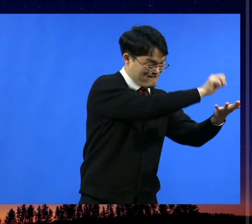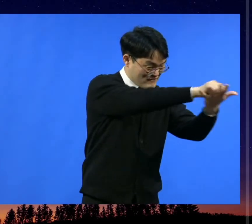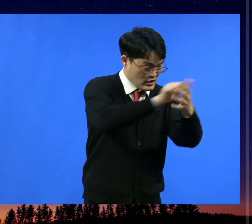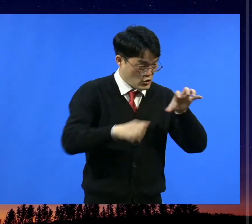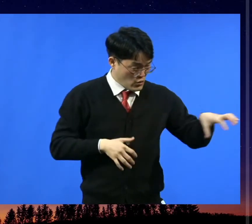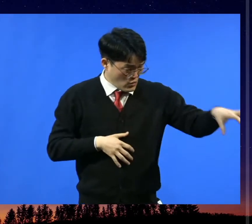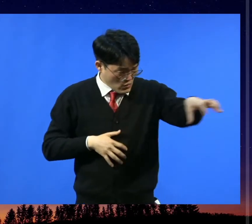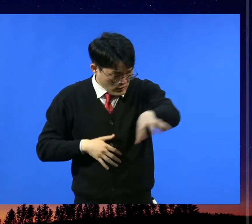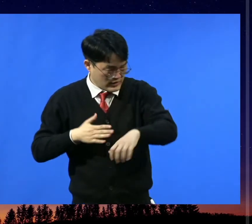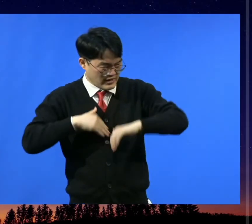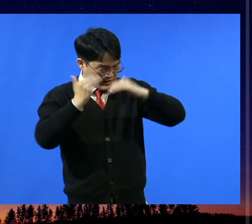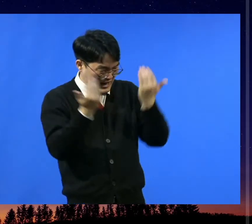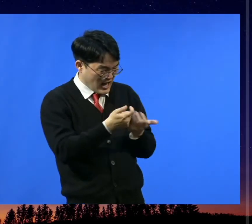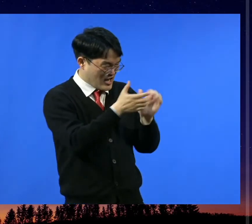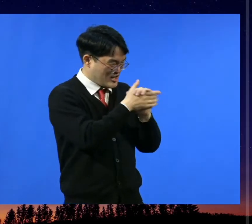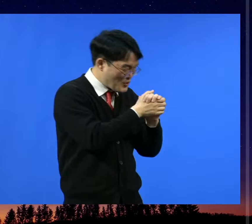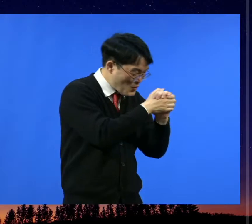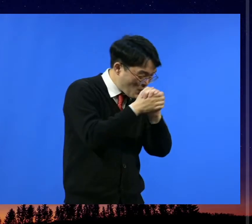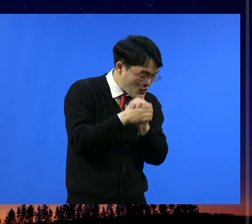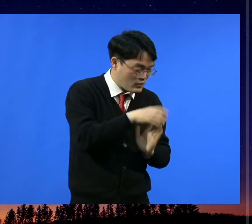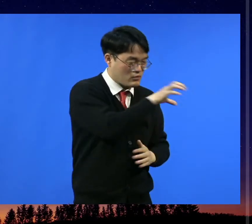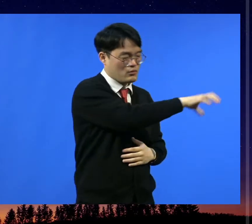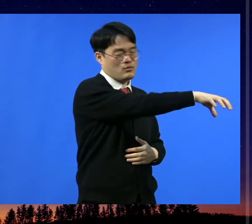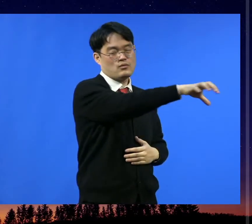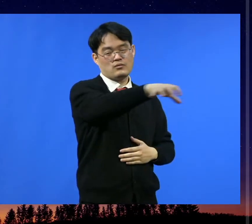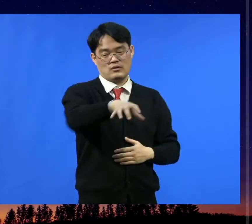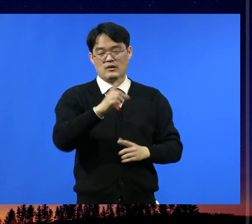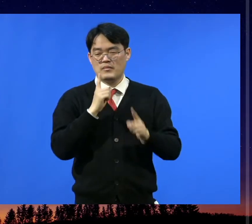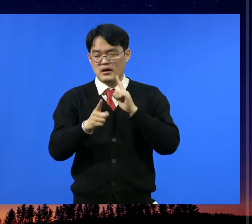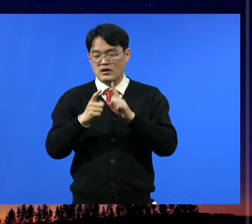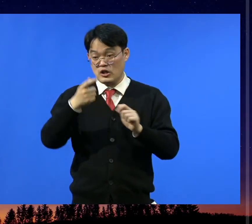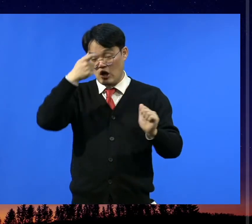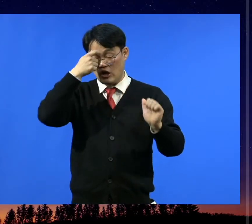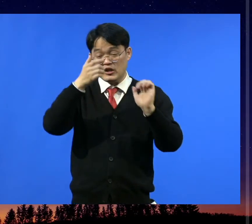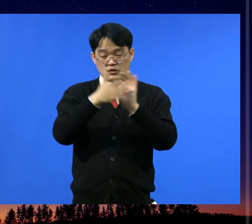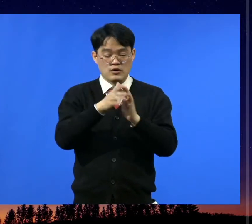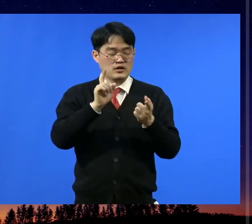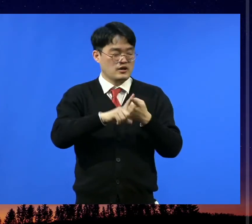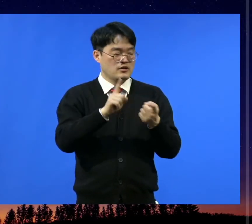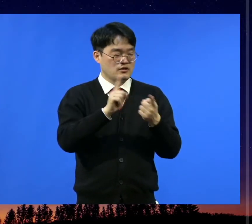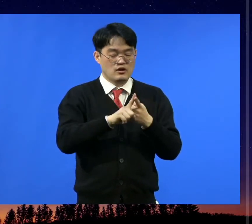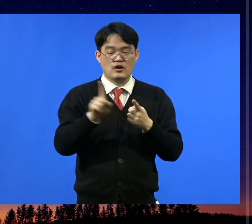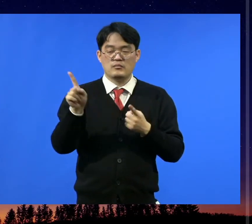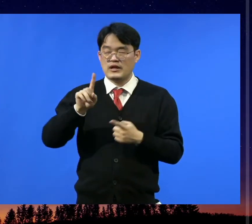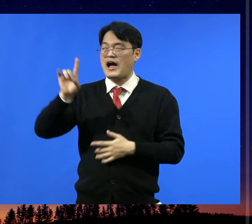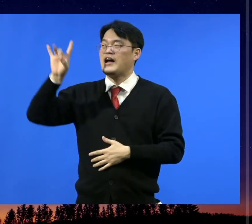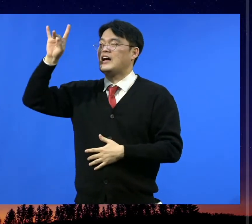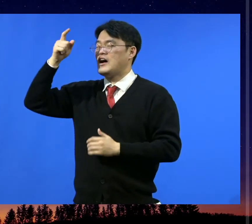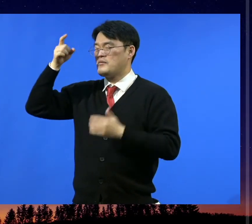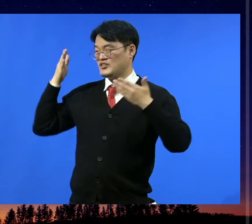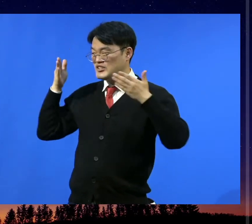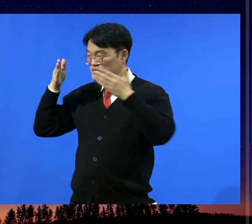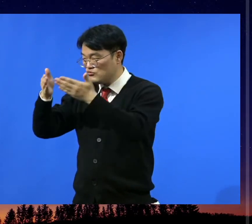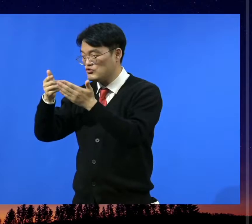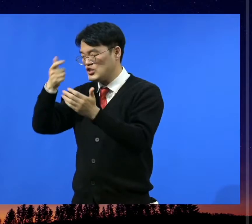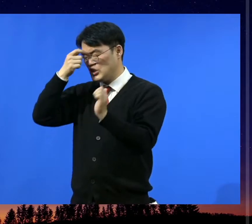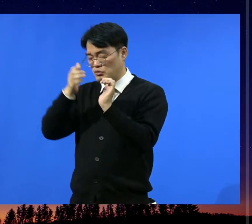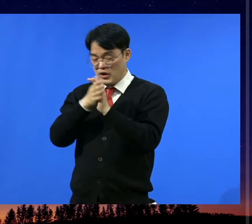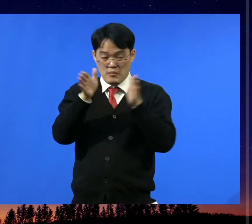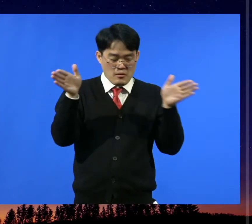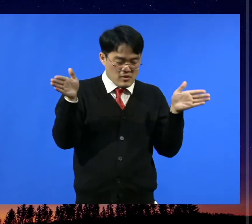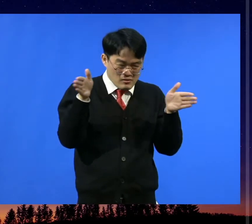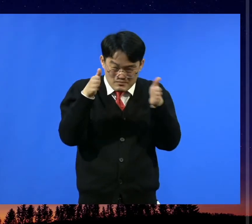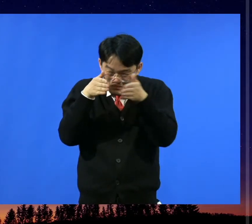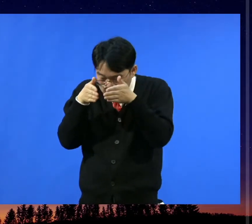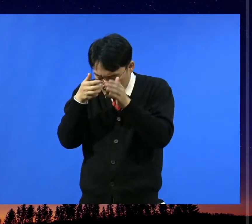그래서 우리의 기도의 범위를 좁히면 안 된다는 거죠. 마귀가 광범위하게 공격을 하기 때문에. 그래서 우리의